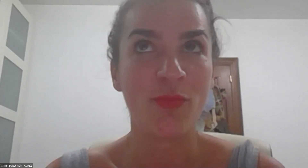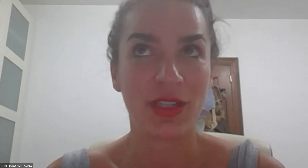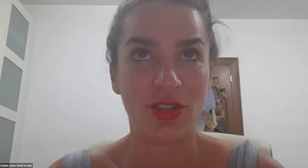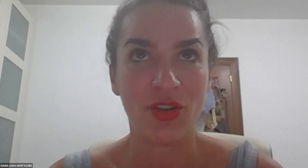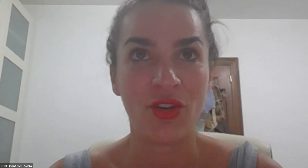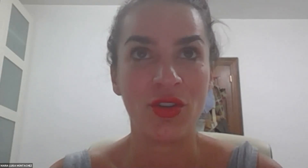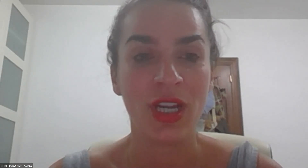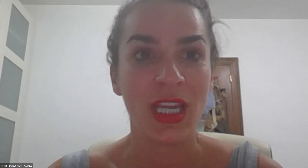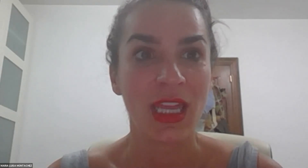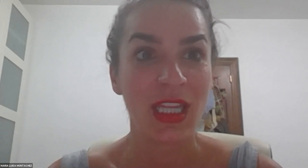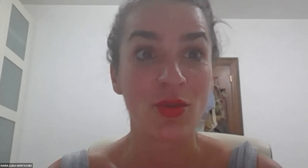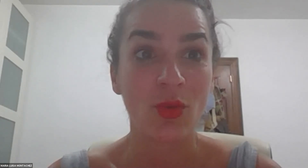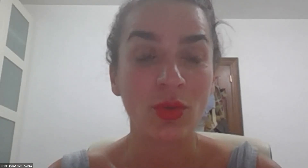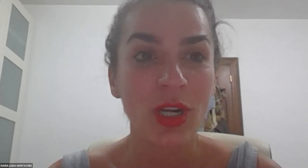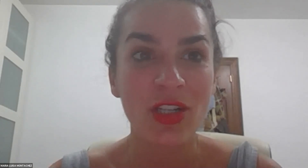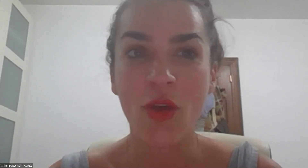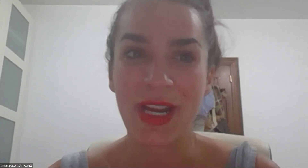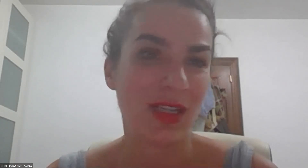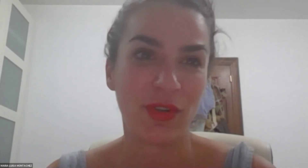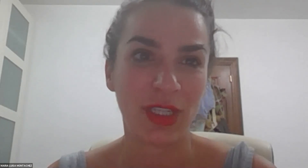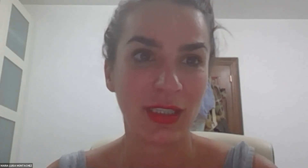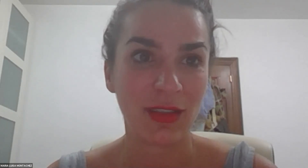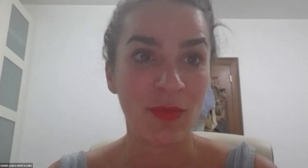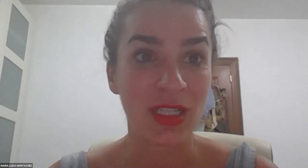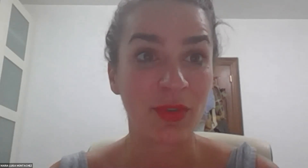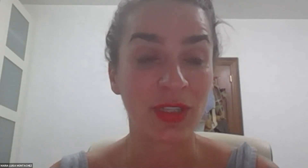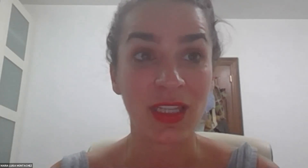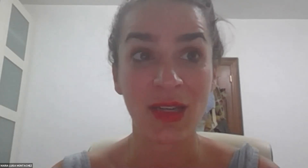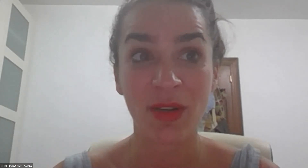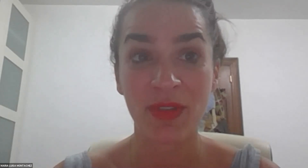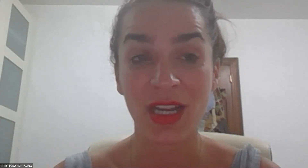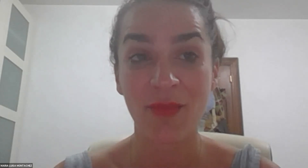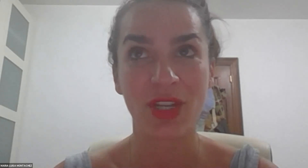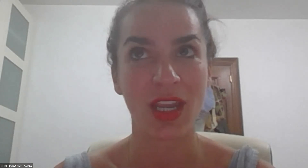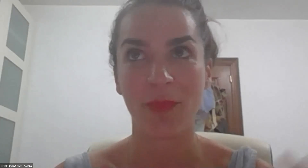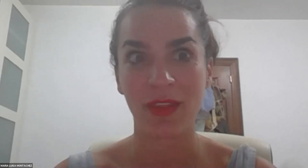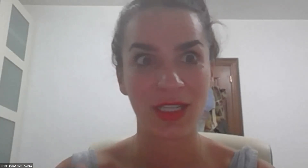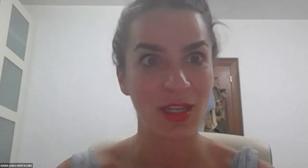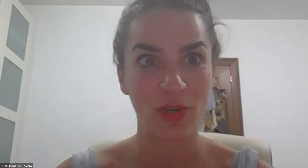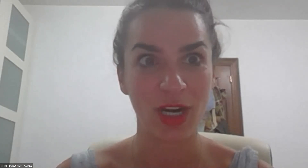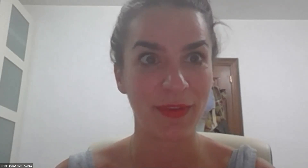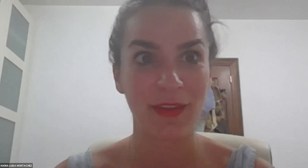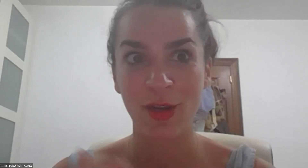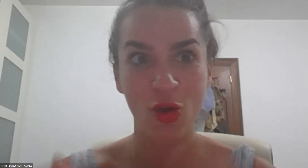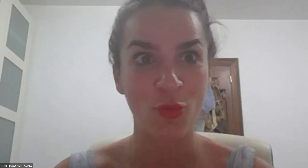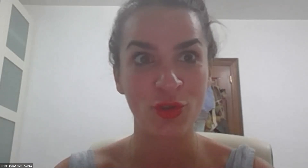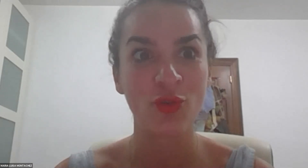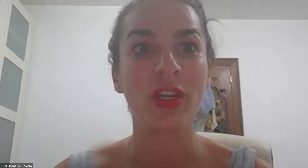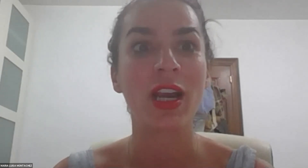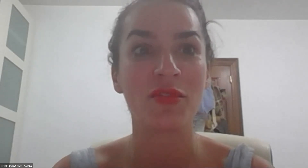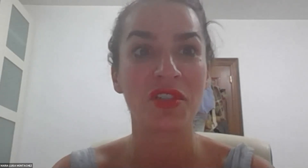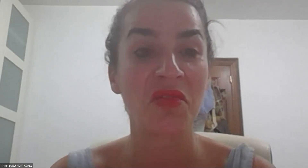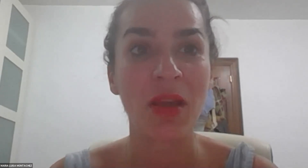Esa comprensión de su cultura es lo más importante. Siempre pensamos que hay que aprenderse de uno el abecedario, cómo